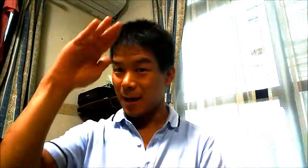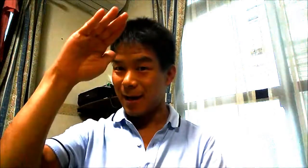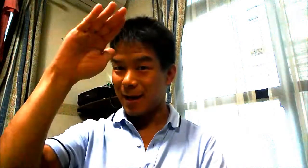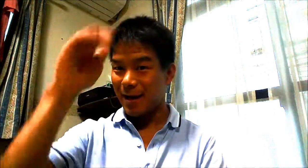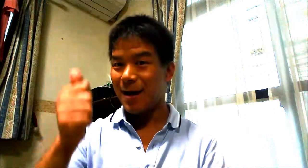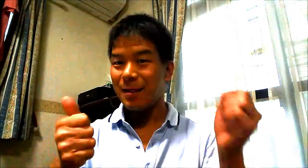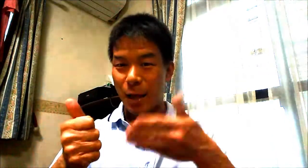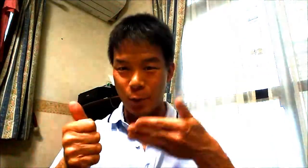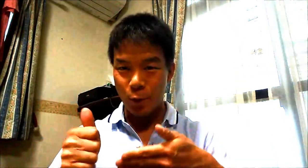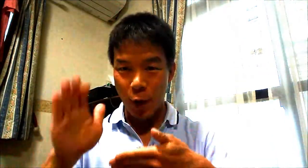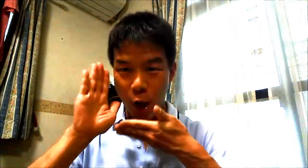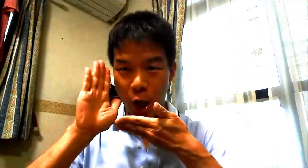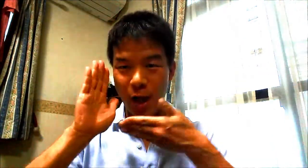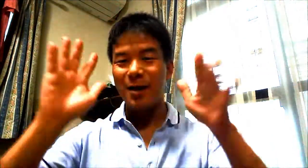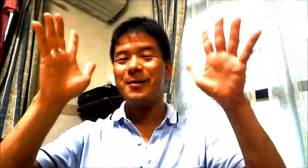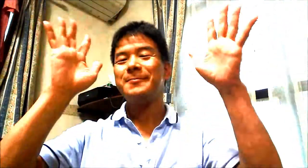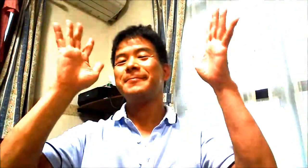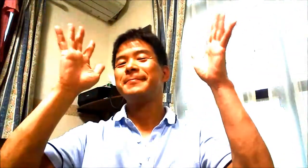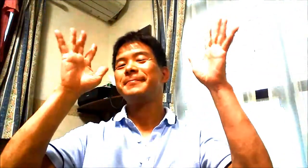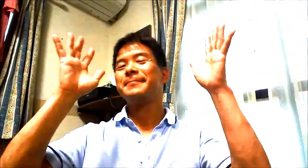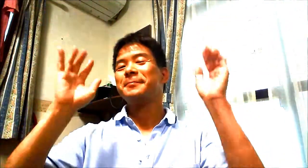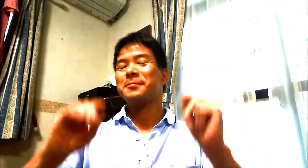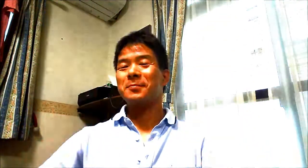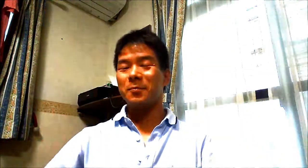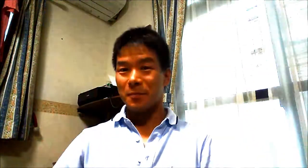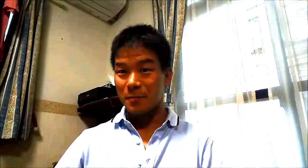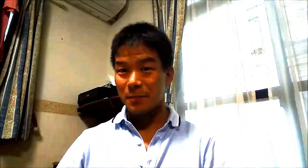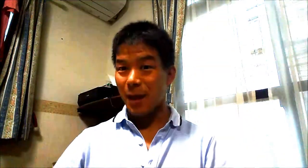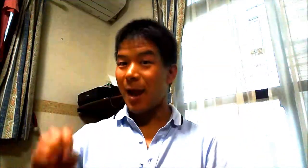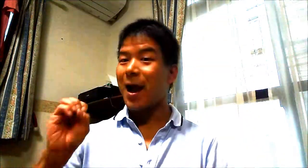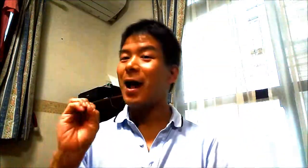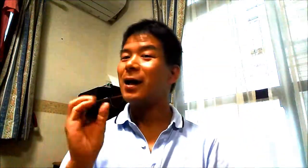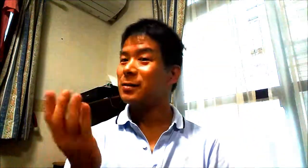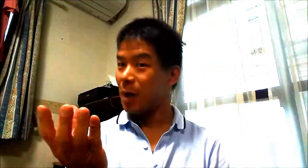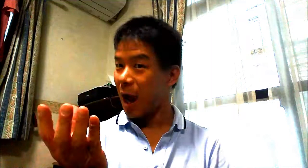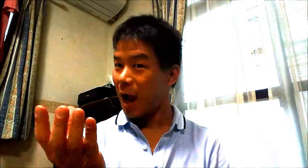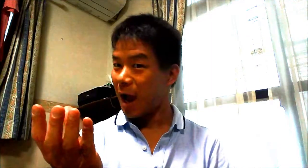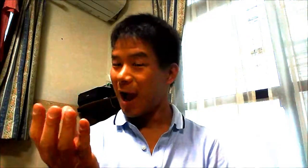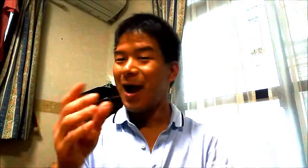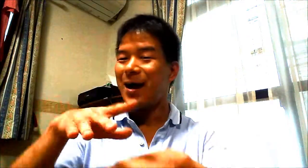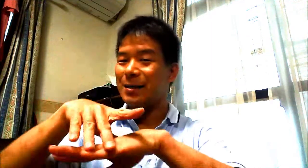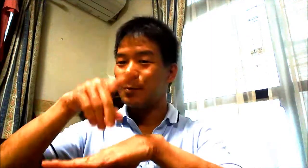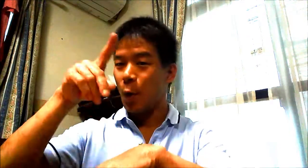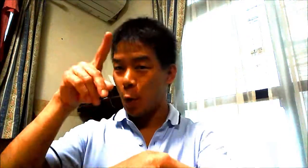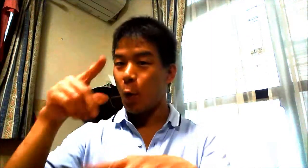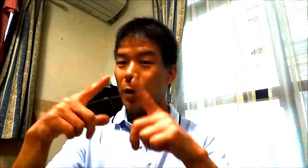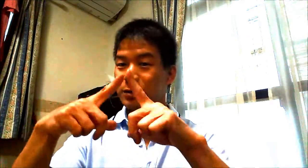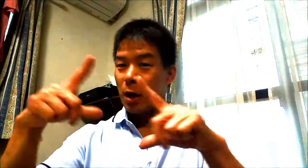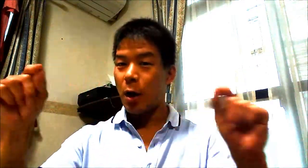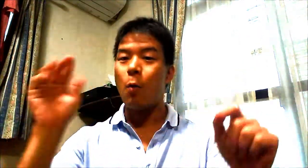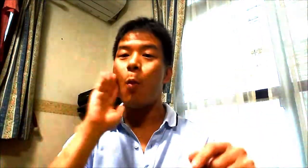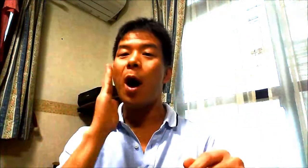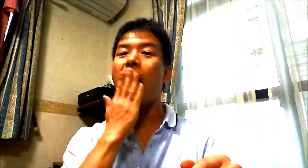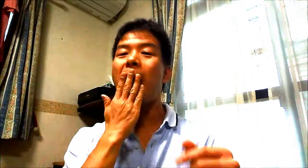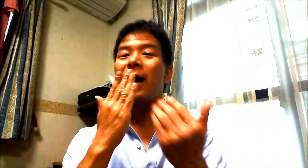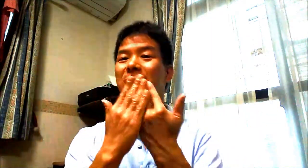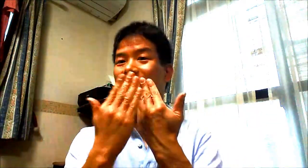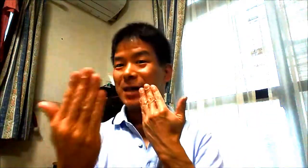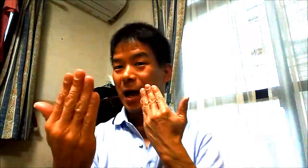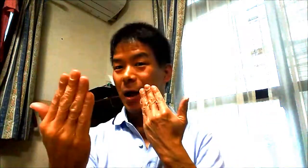進してきて横転するという事故。ドライブレコーダーがその一部始終を捉えていました。この車、酒気帯